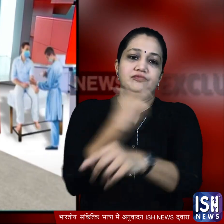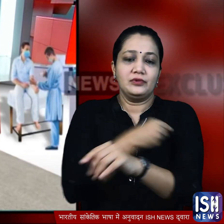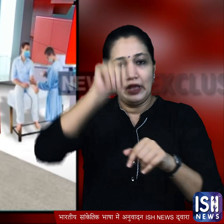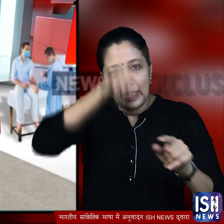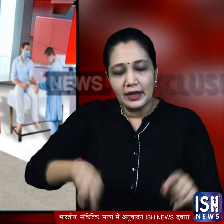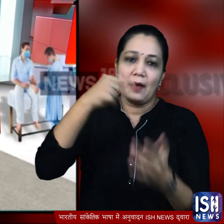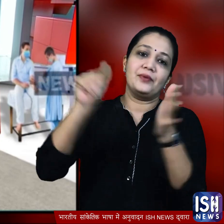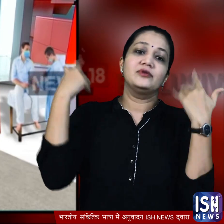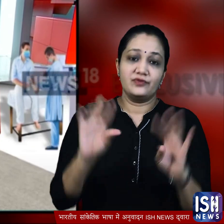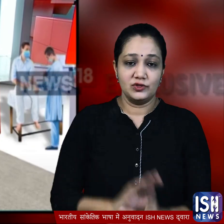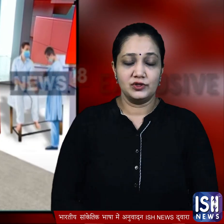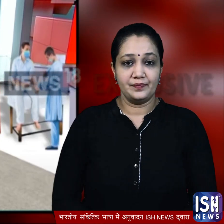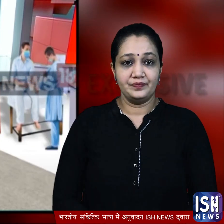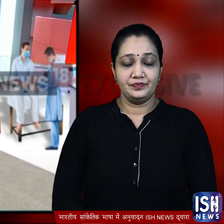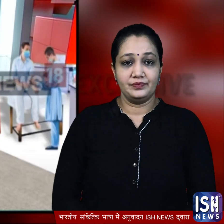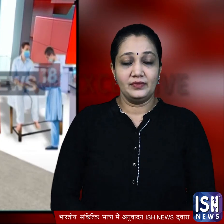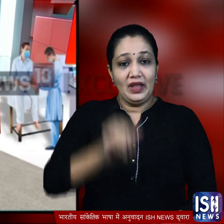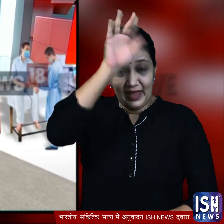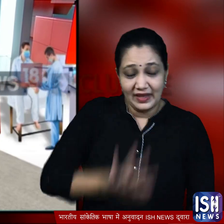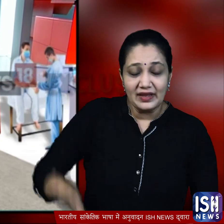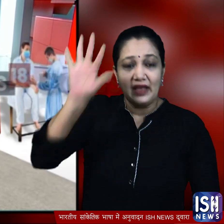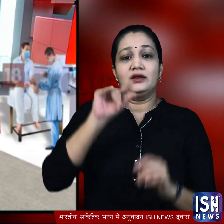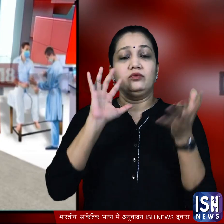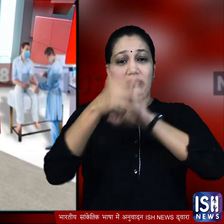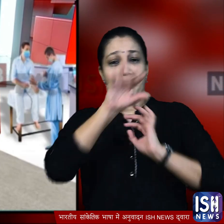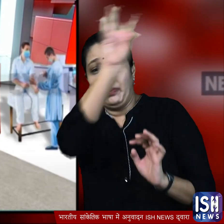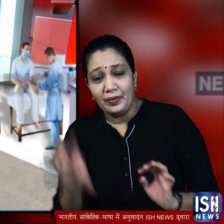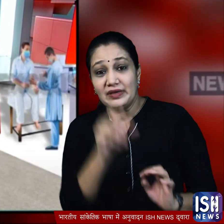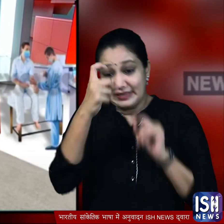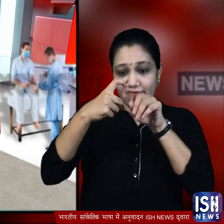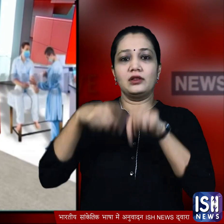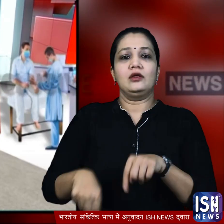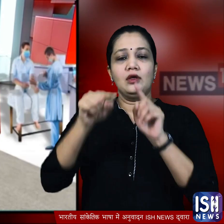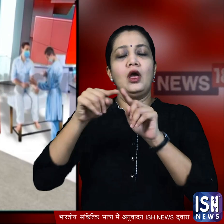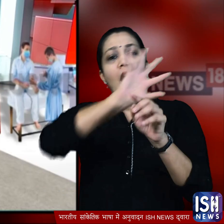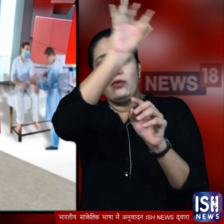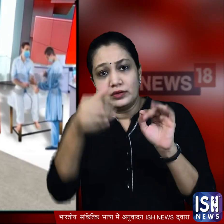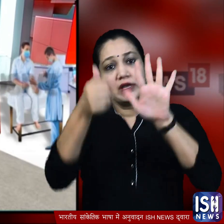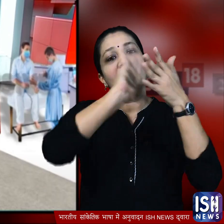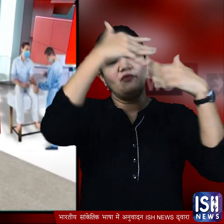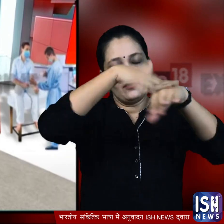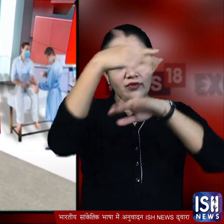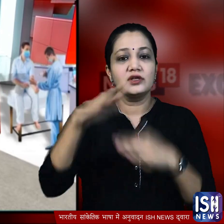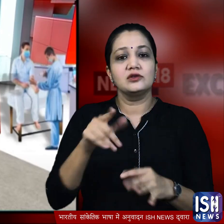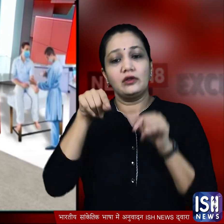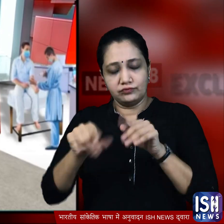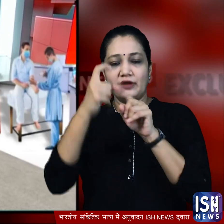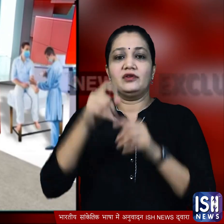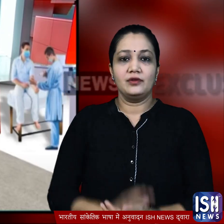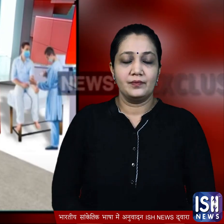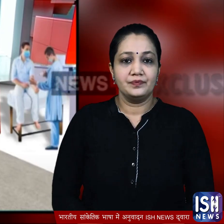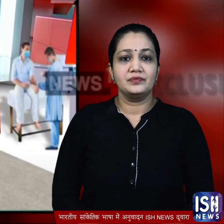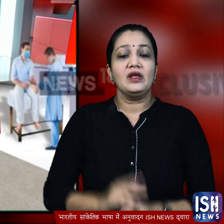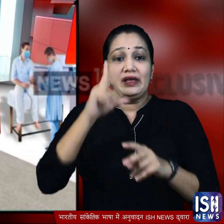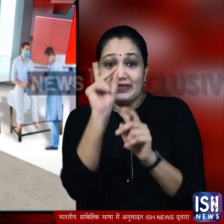जिसे भारत में इस्तेमाल की मंजूरी मिली है। भारत 7वां देश है जिसने रूस की वैक्सीन स्पुतनिक वी के इस्तेमाल को